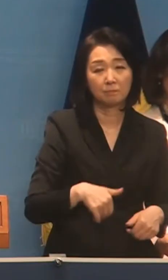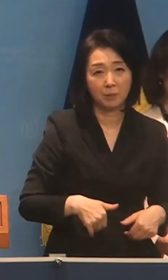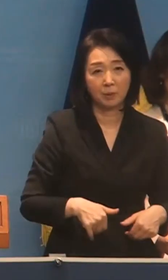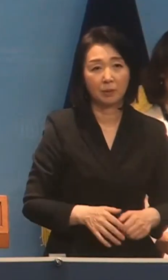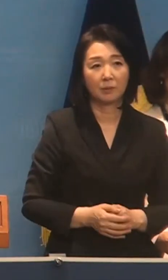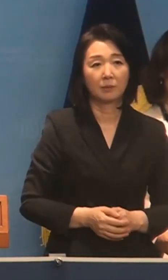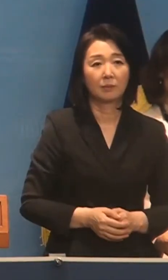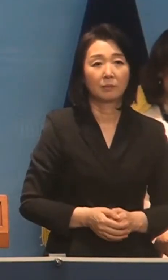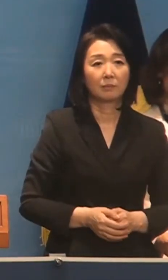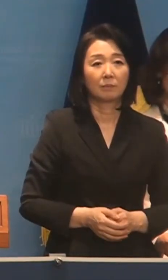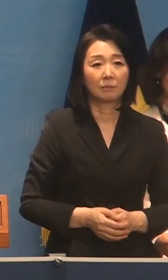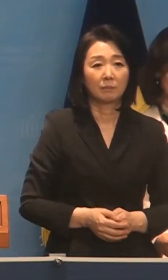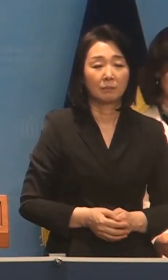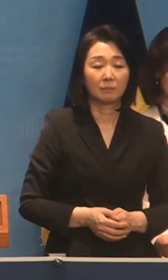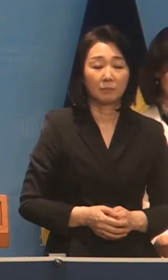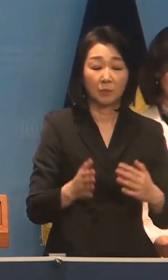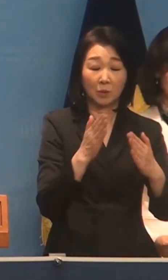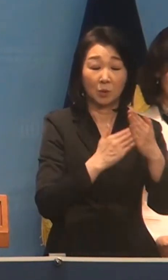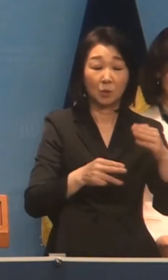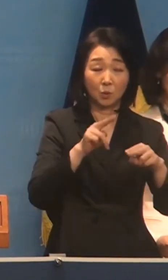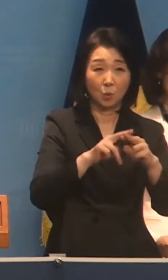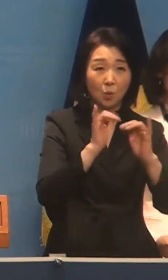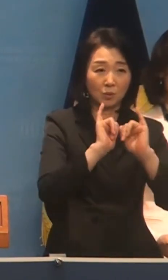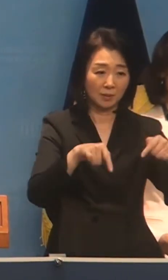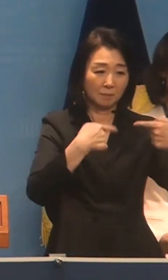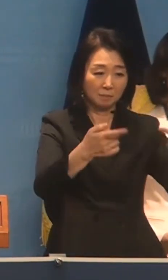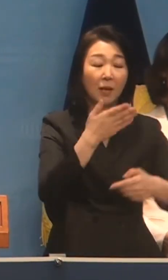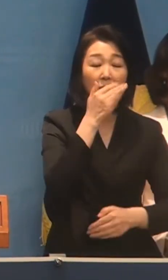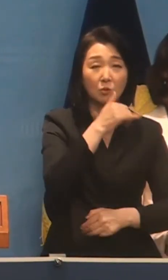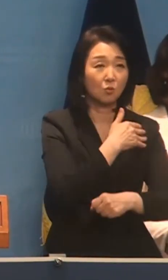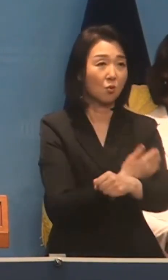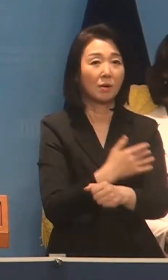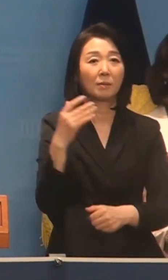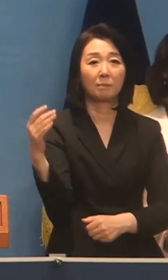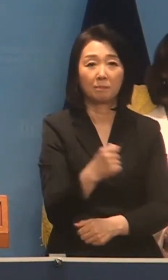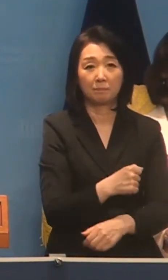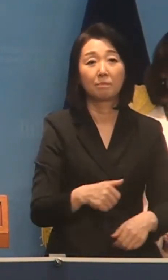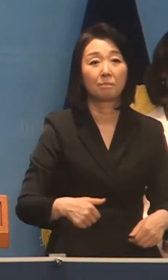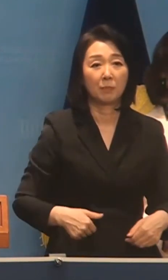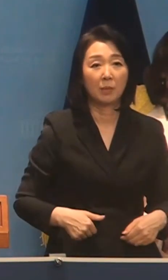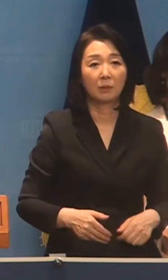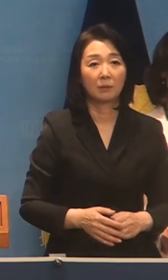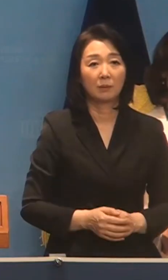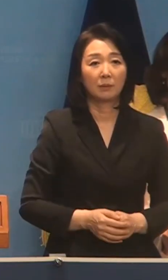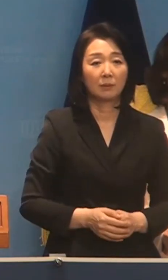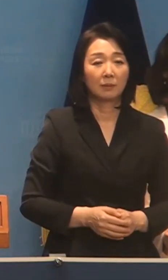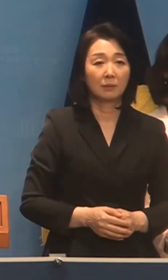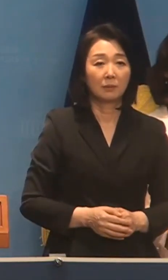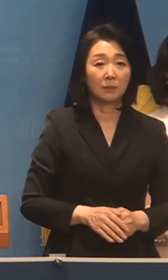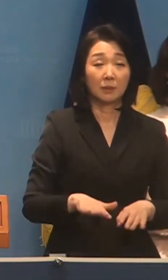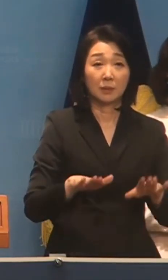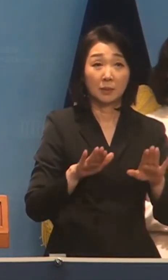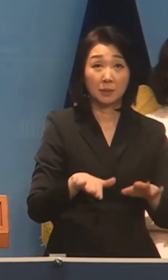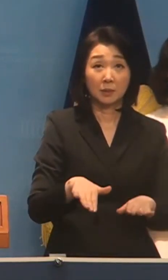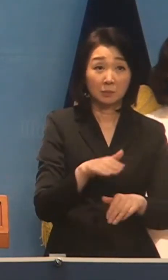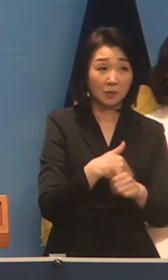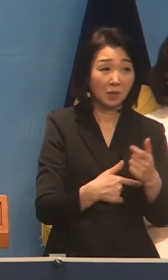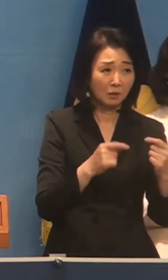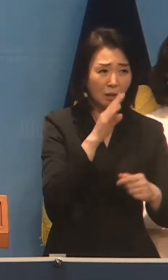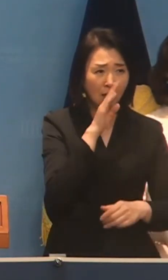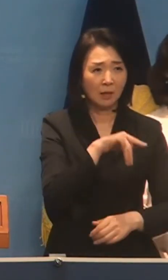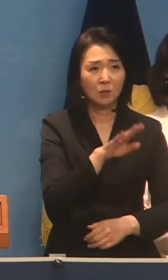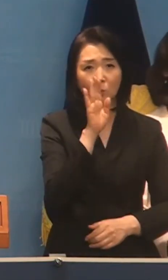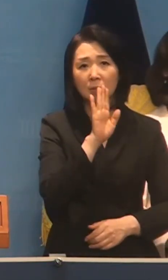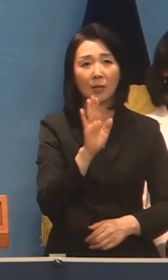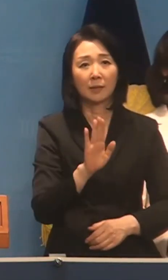또한 공직에 취임할 수 있는 권리를 가져야 한다. 현재와 같은 최악의